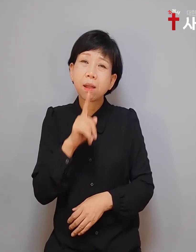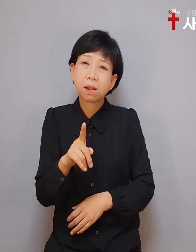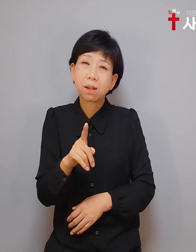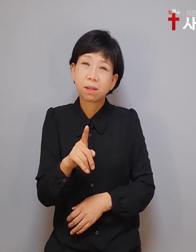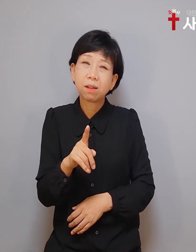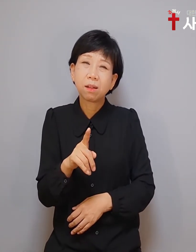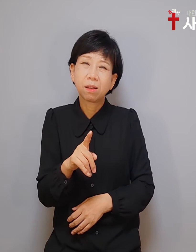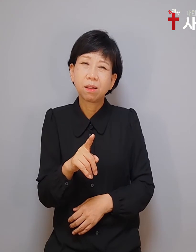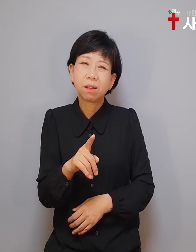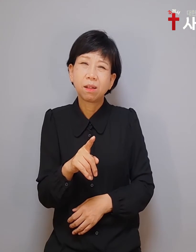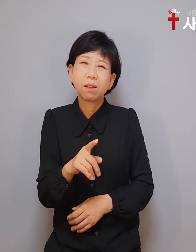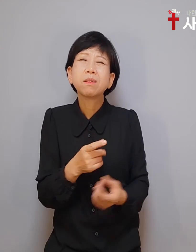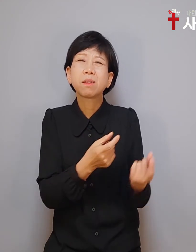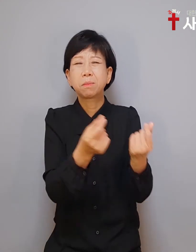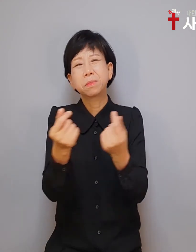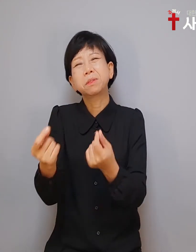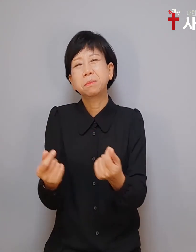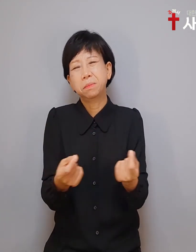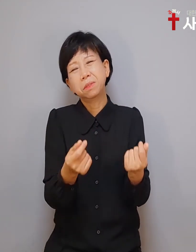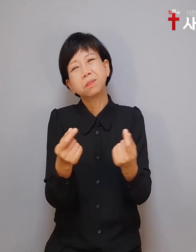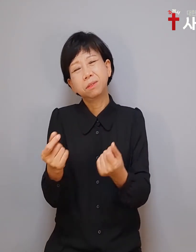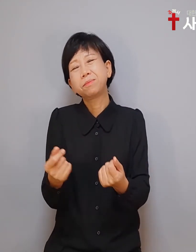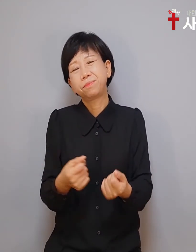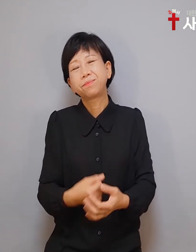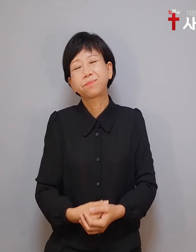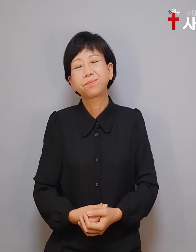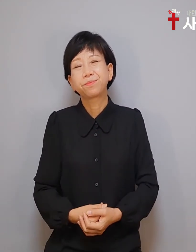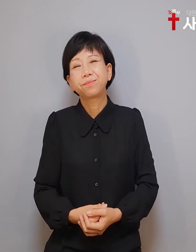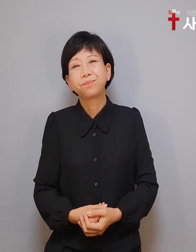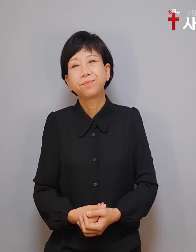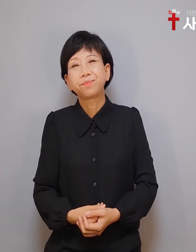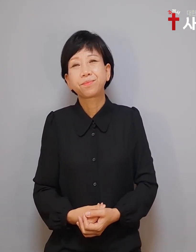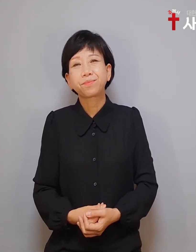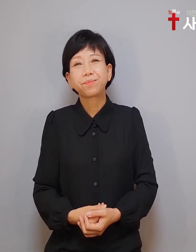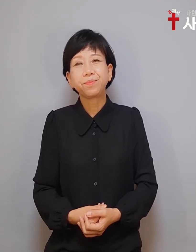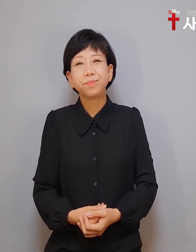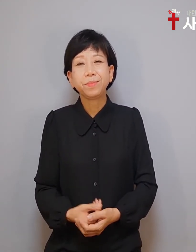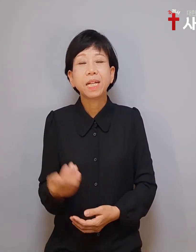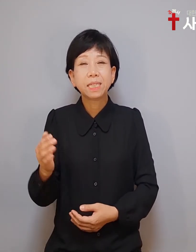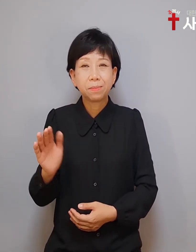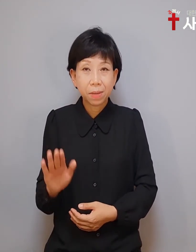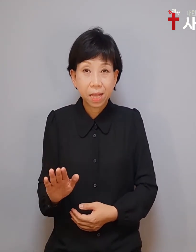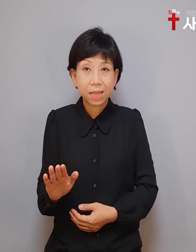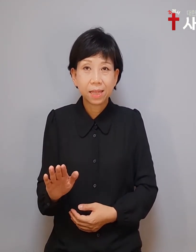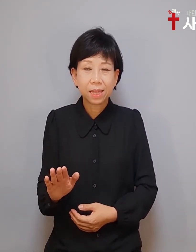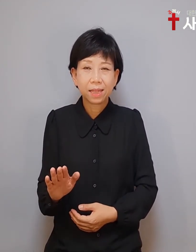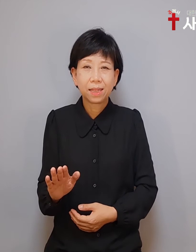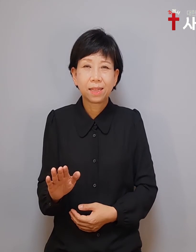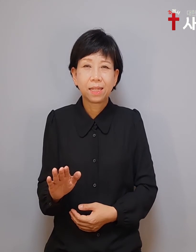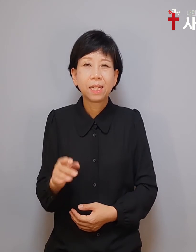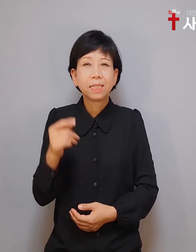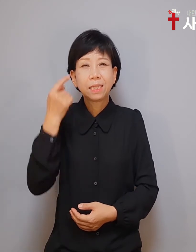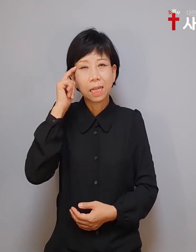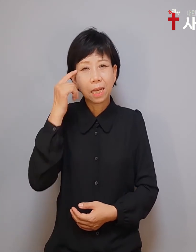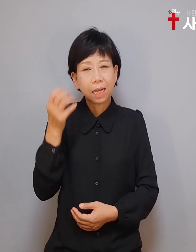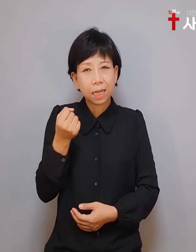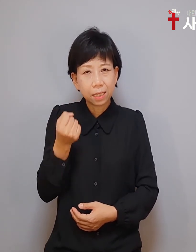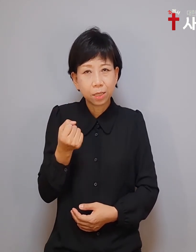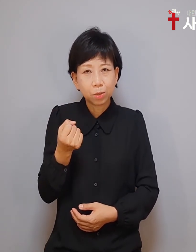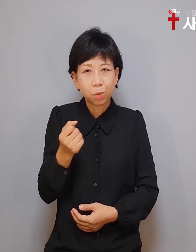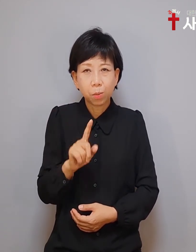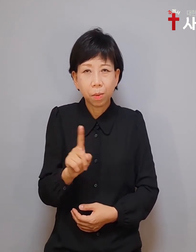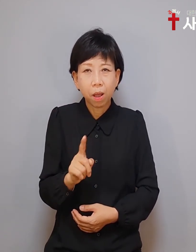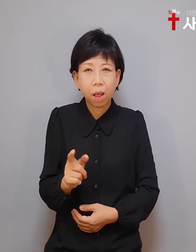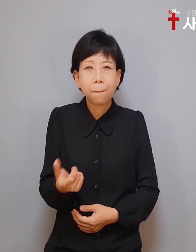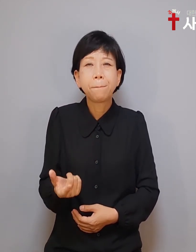누구든지 그렇게 생각하고 말하기 마련입니다. 빨리 바꾸셔야 돼요. 그게 오래 그러면 안 돼요.